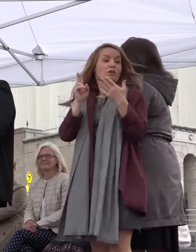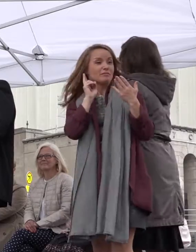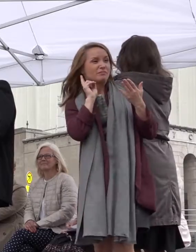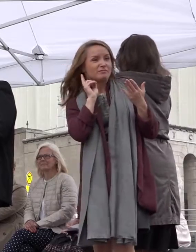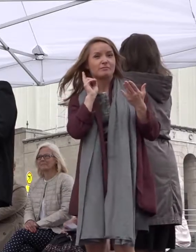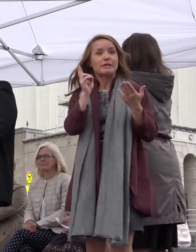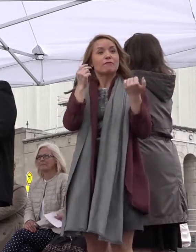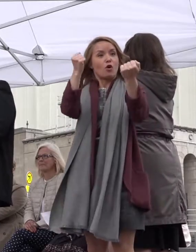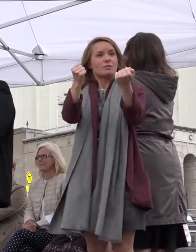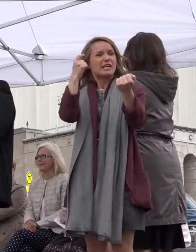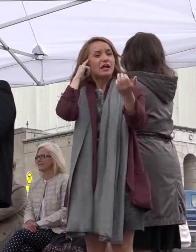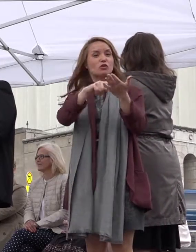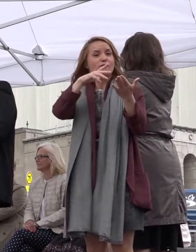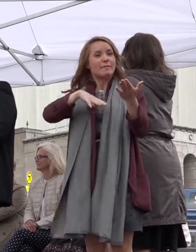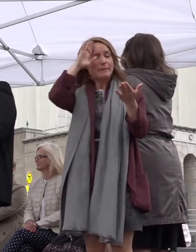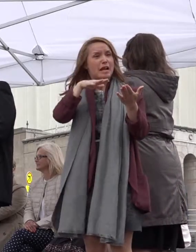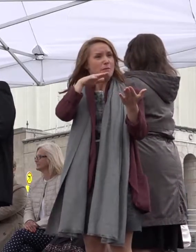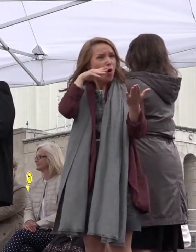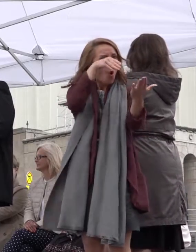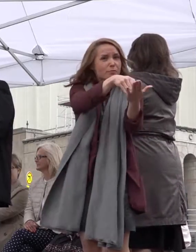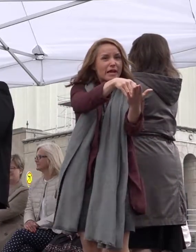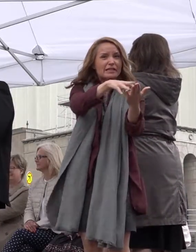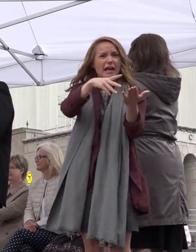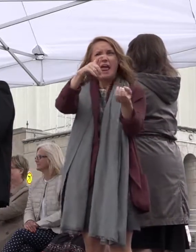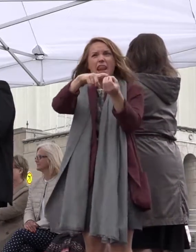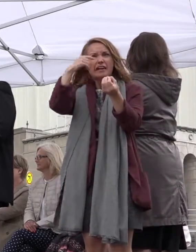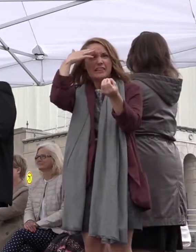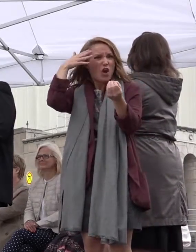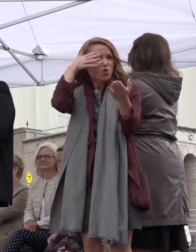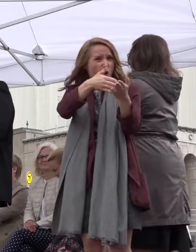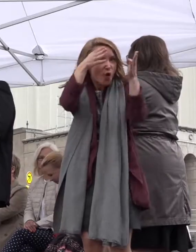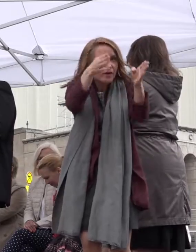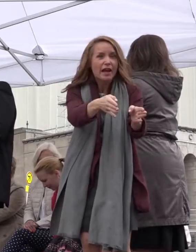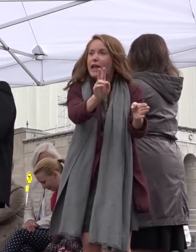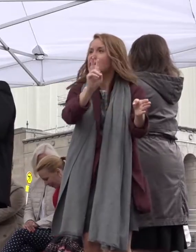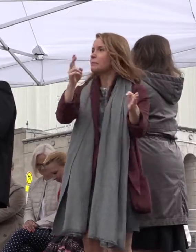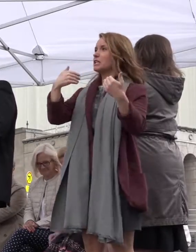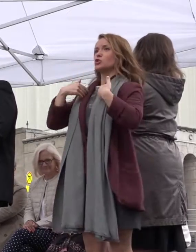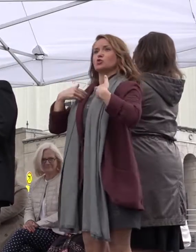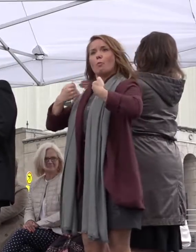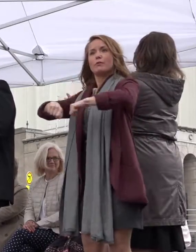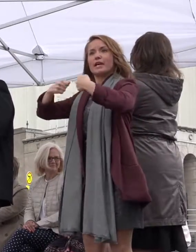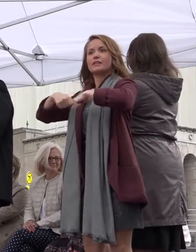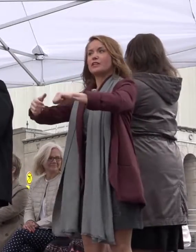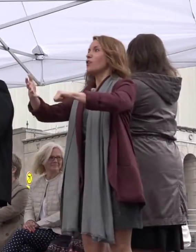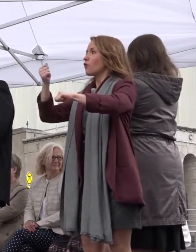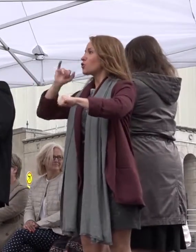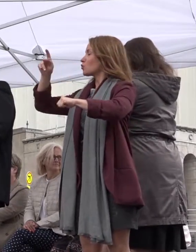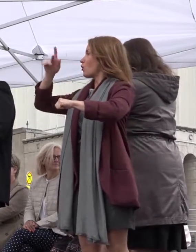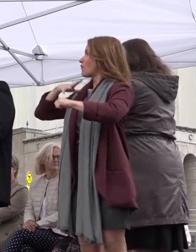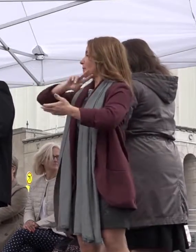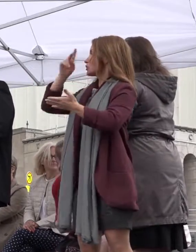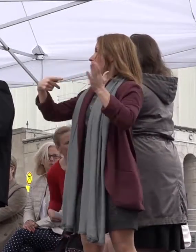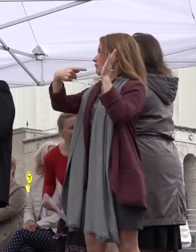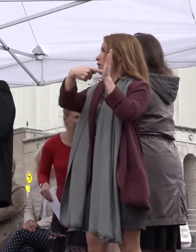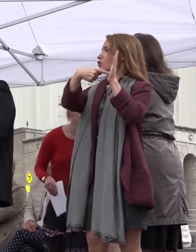ei ole objekti, ei lääketieteellinen kohde, vaan subjekti, joka voi vedota YK:n vammaissopimukseen